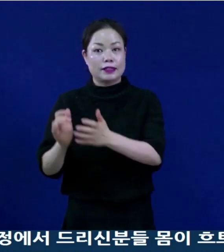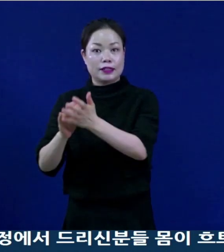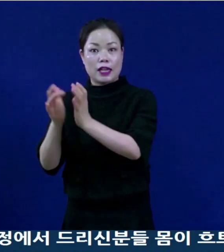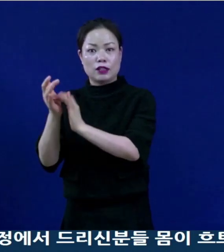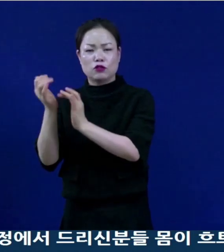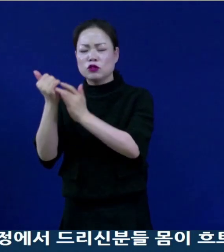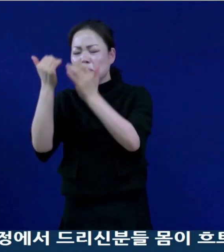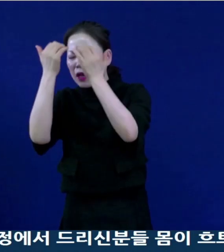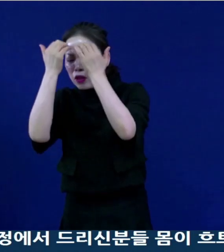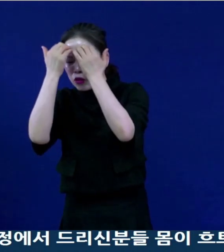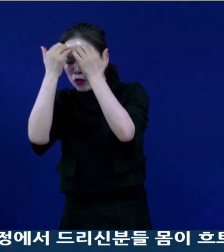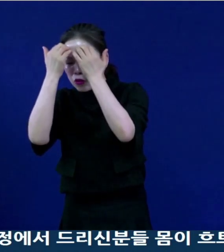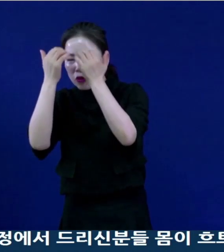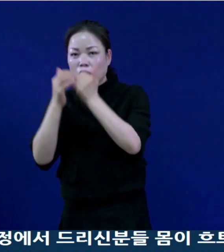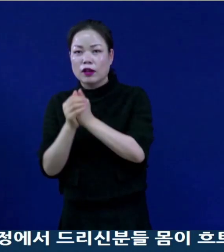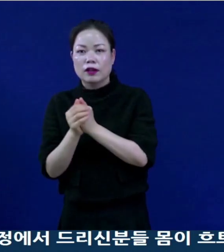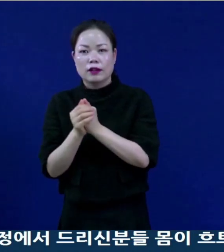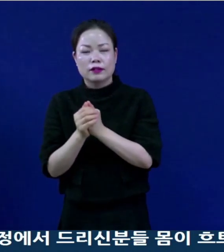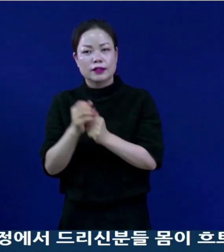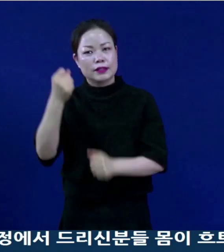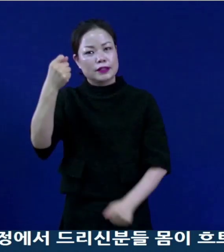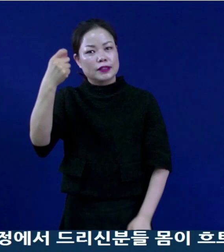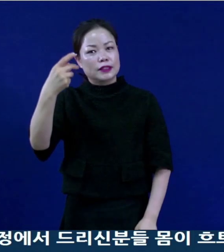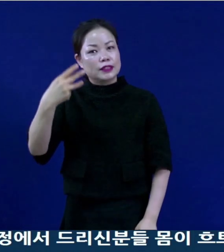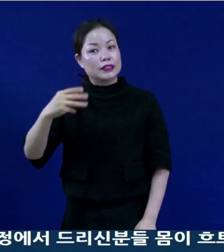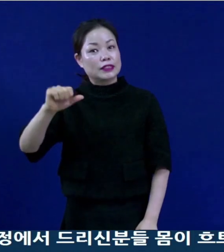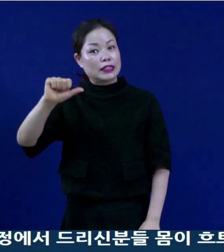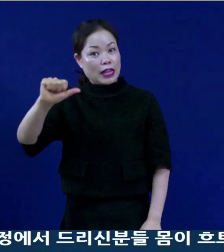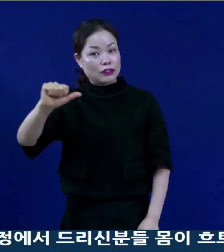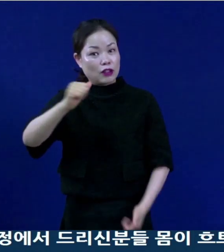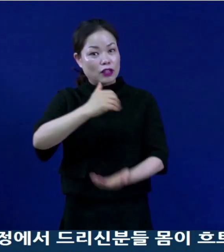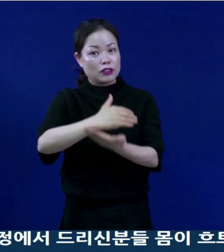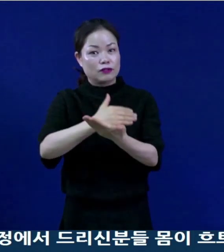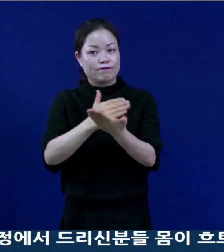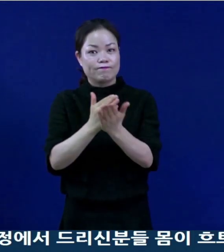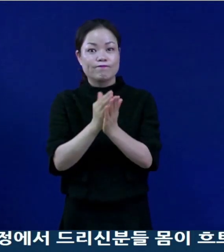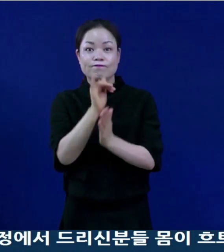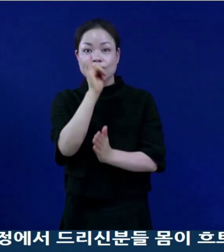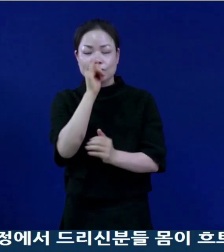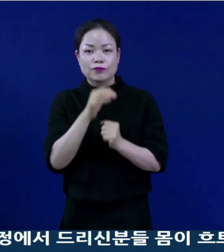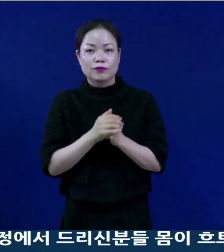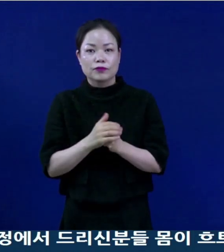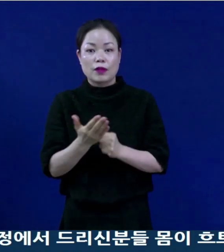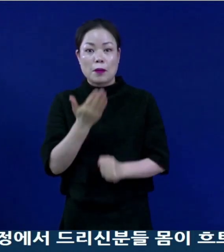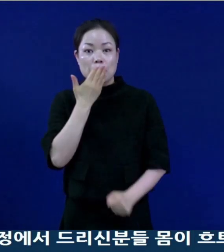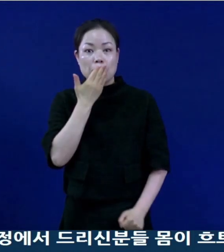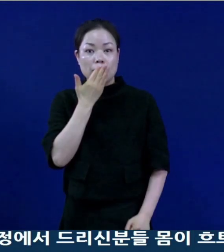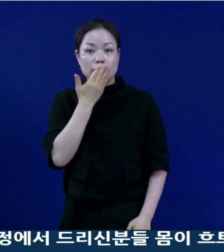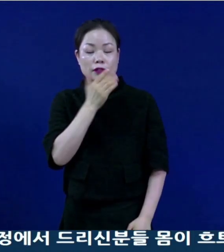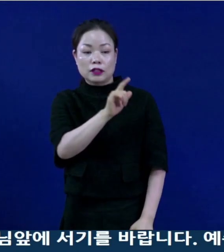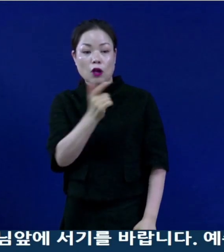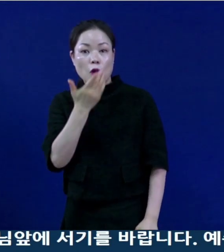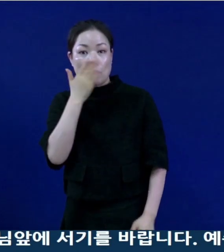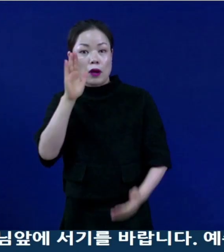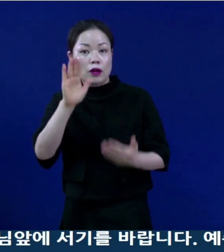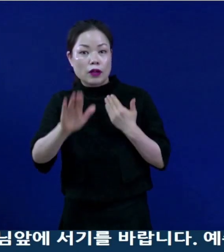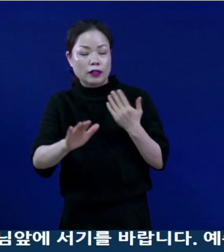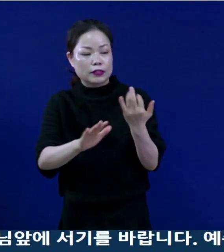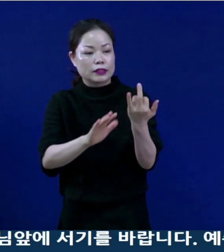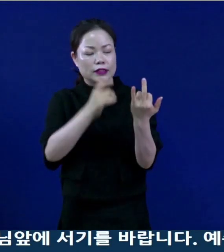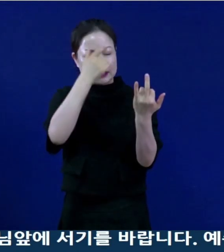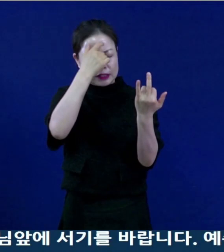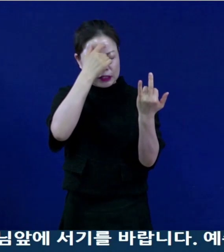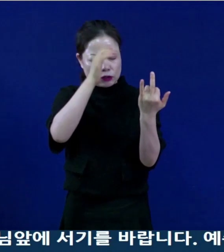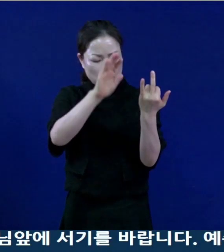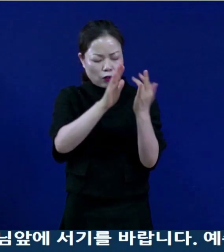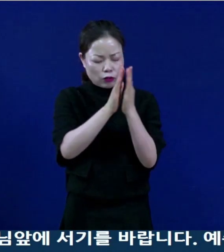예수님의 순환은 한 5가지 사건으로 구성이 되어 있습니다. 만찬을 드시고 겟세마네 동산